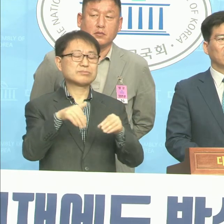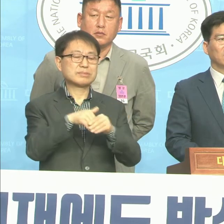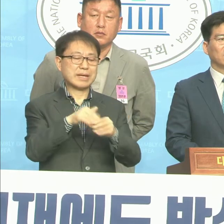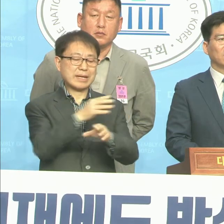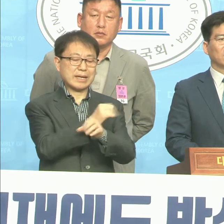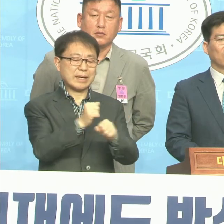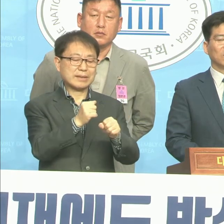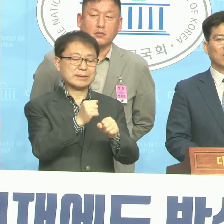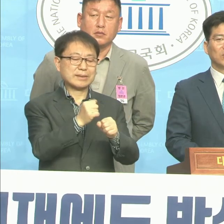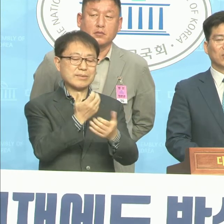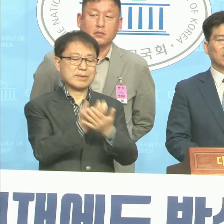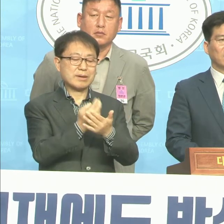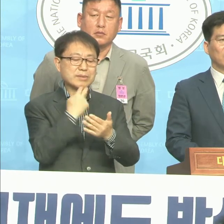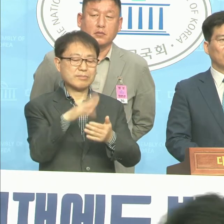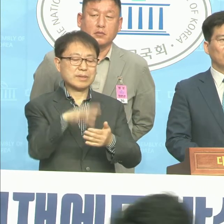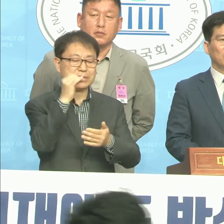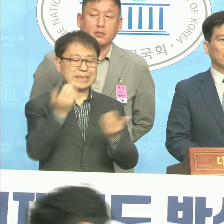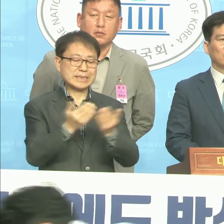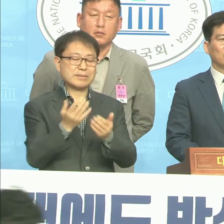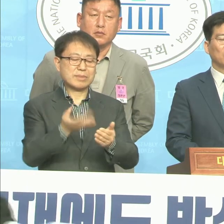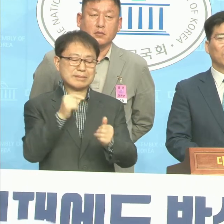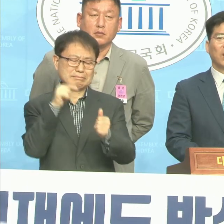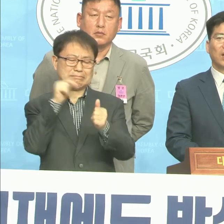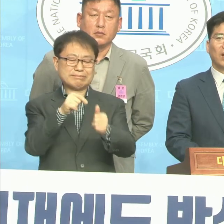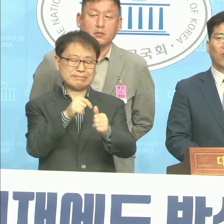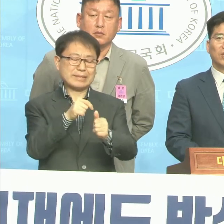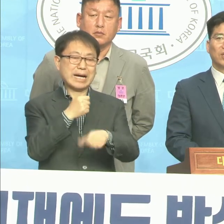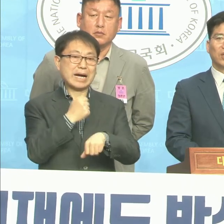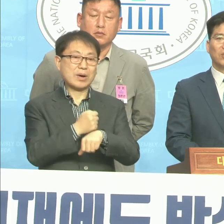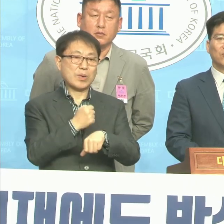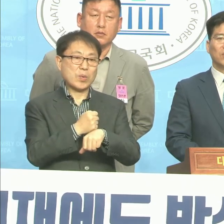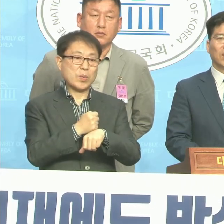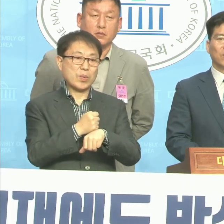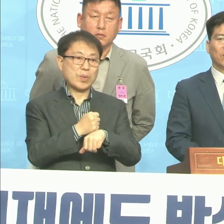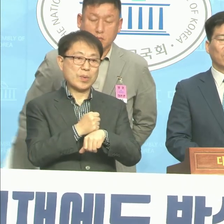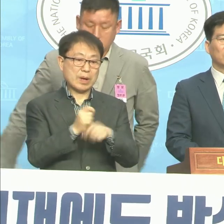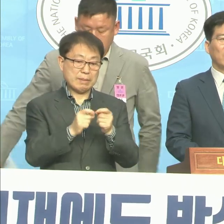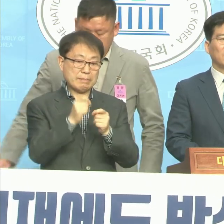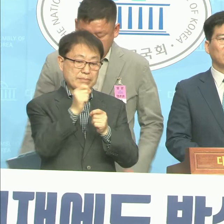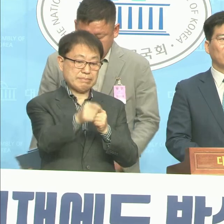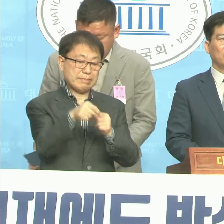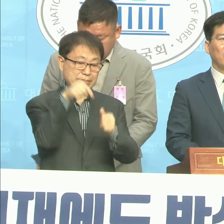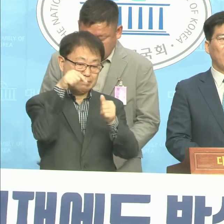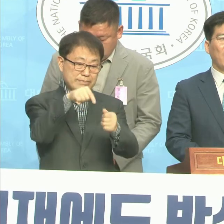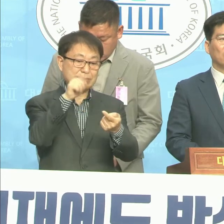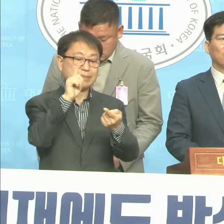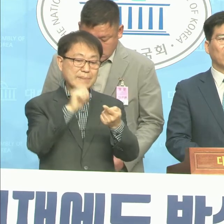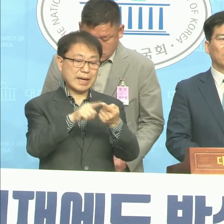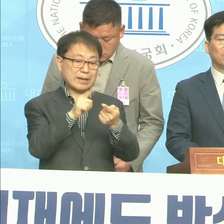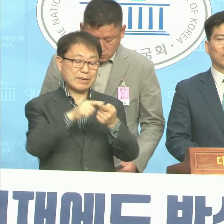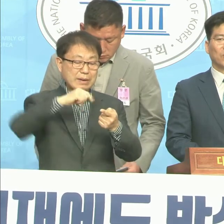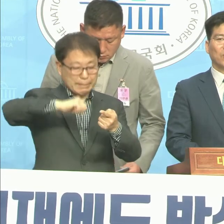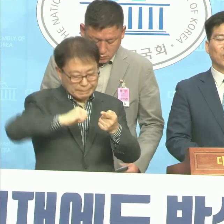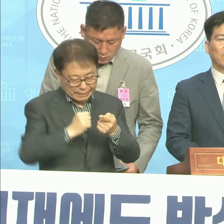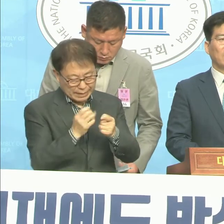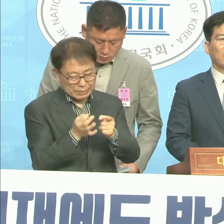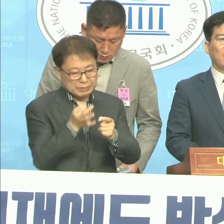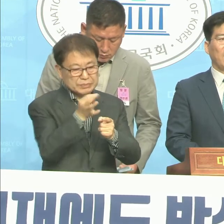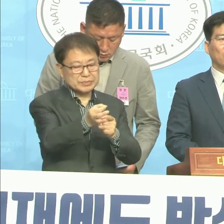없이 04 먼저 시작하고 그리고 원청이 주는대로 결정하는 대로 하도급대금을